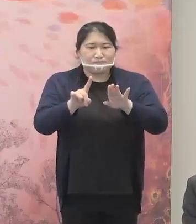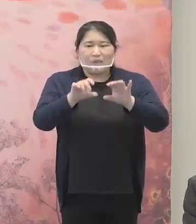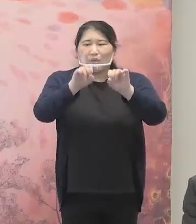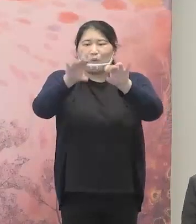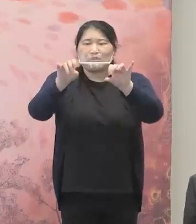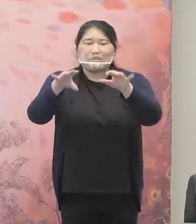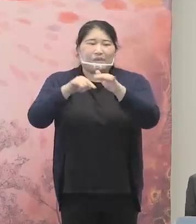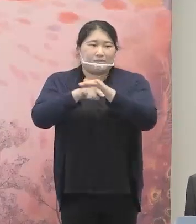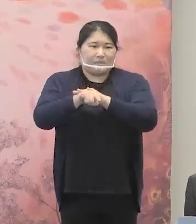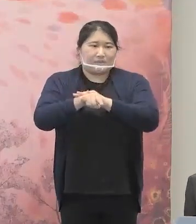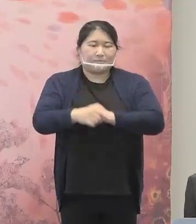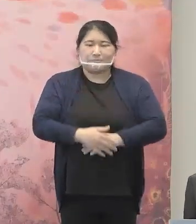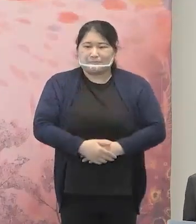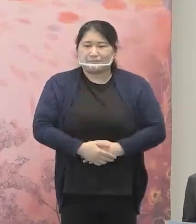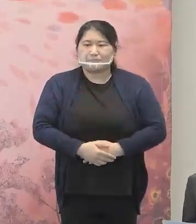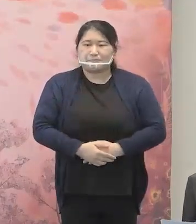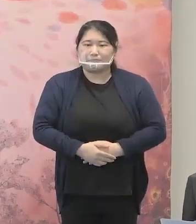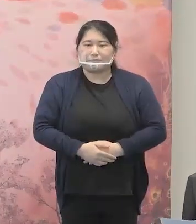であります。